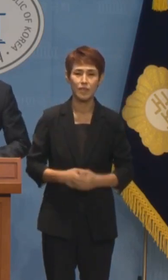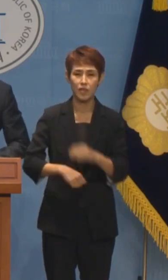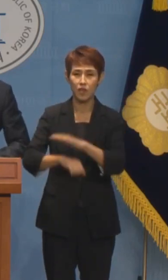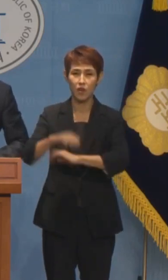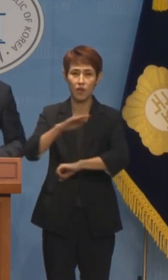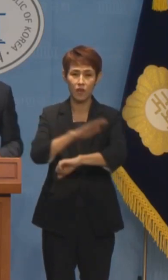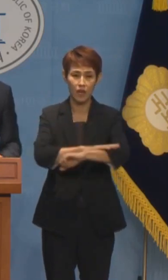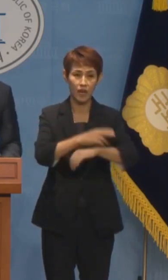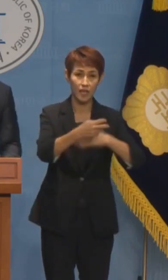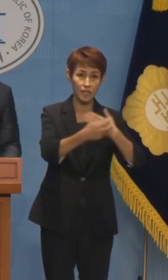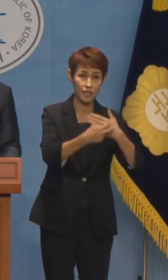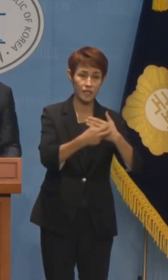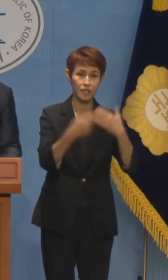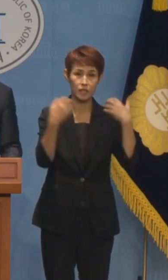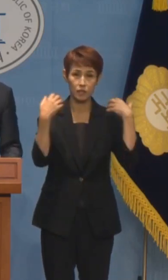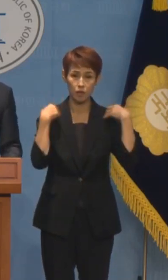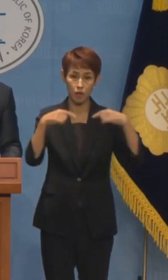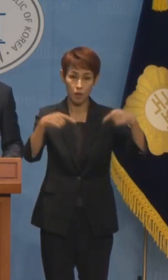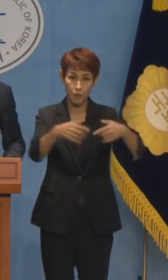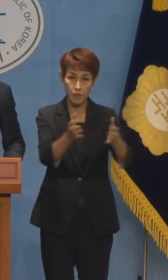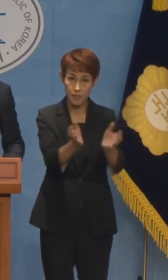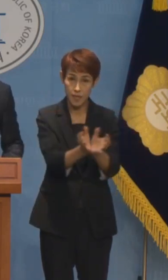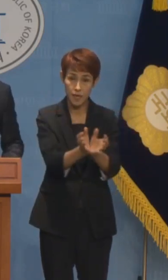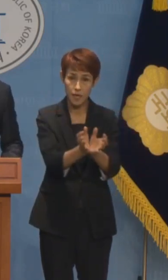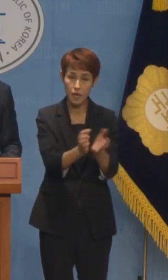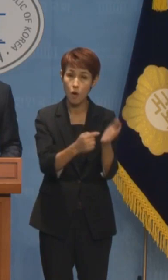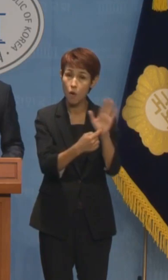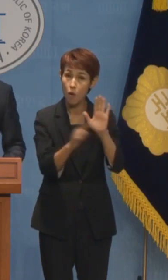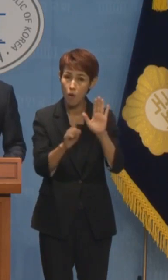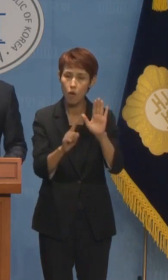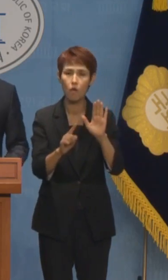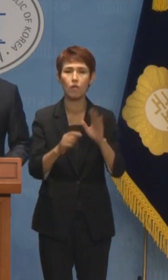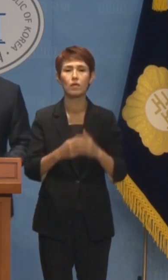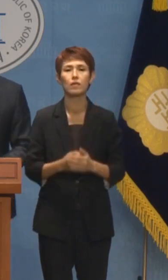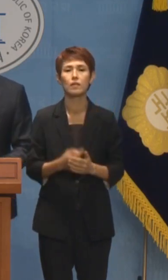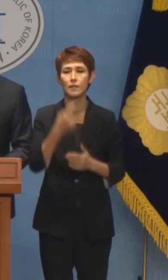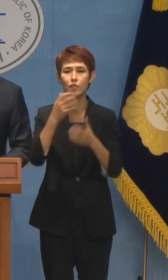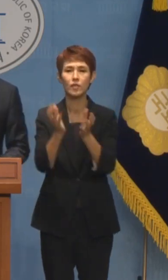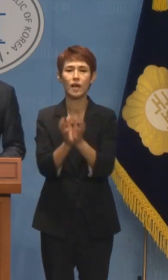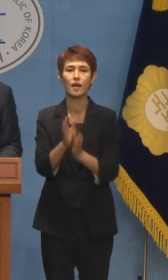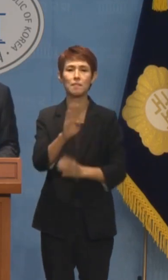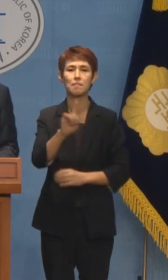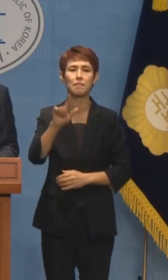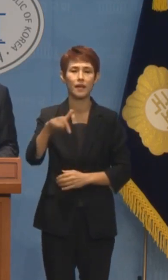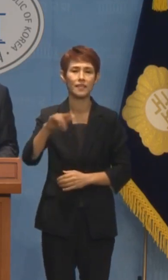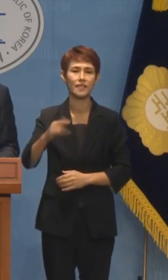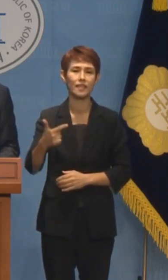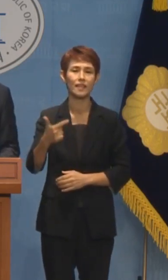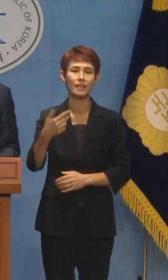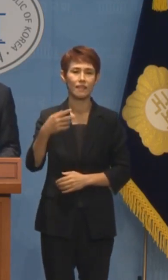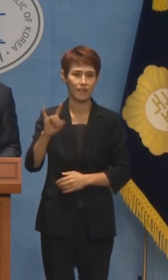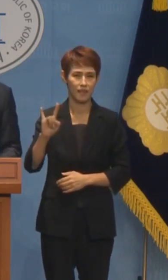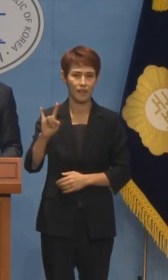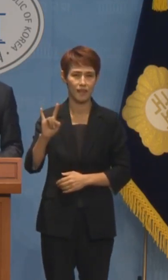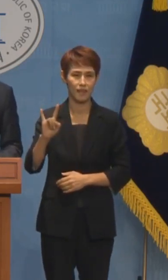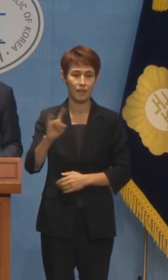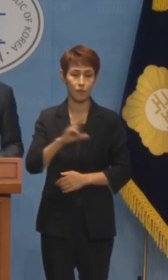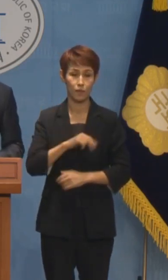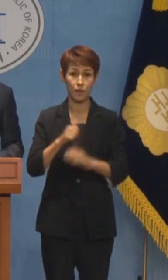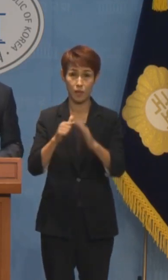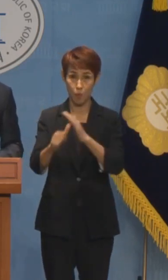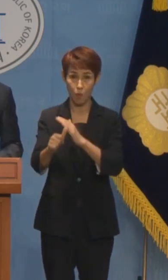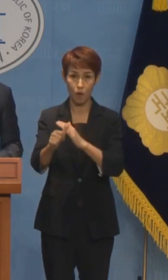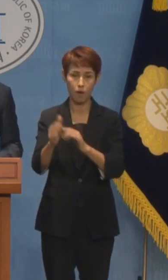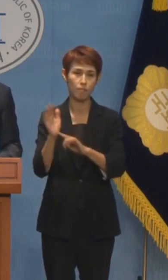협의체 제안은 지난 4일 민주당 박찬대 원내 대표의 국회 교섭 단체 대표 연설에서